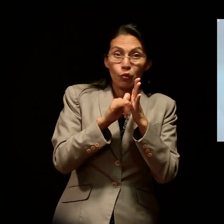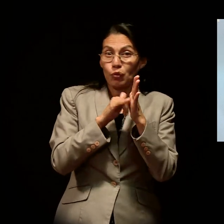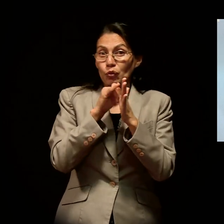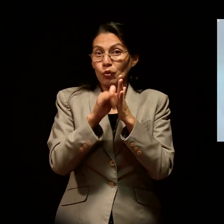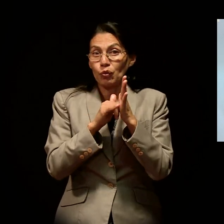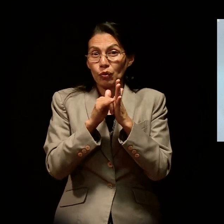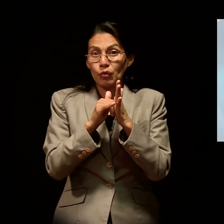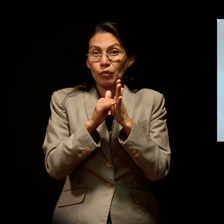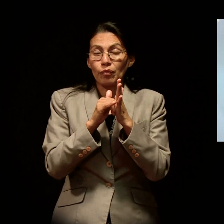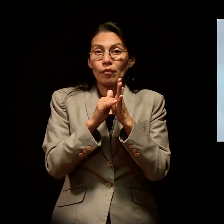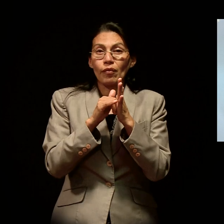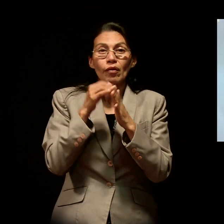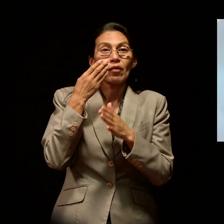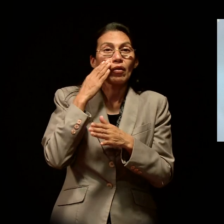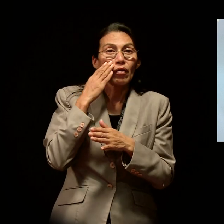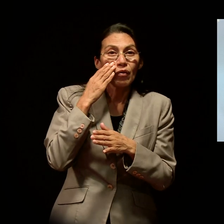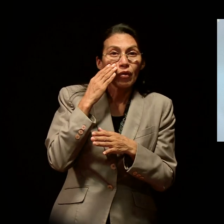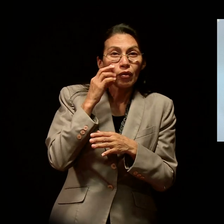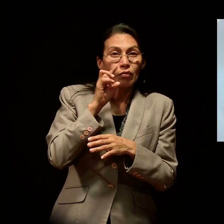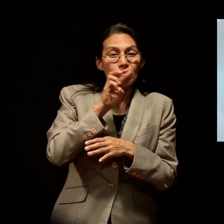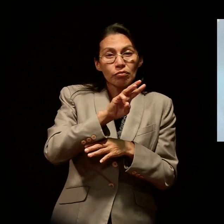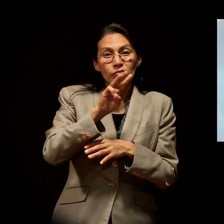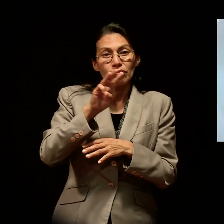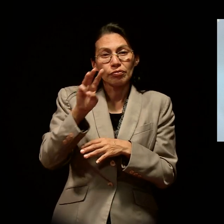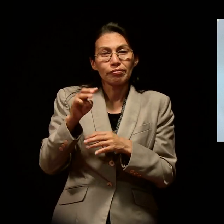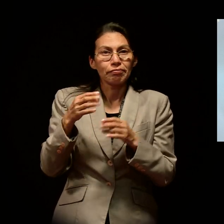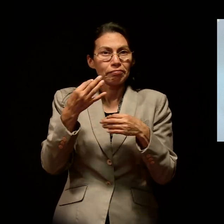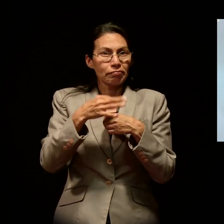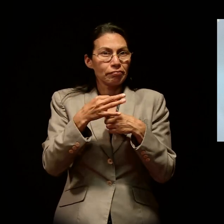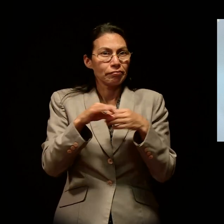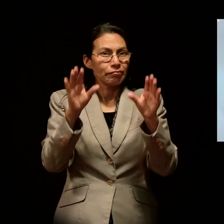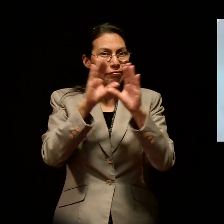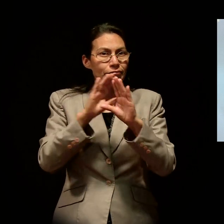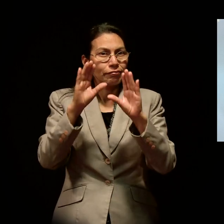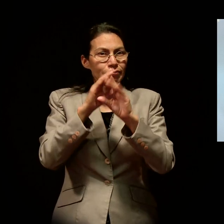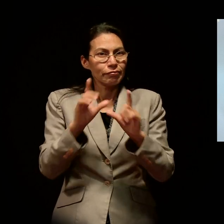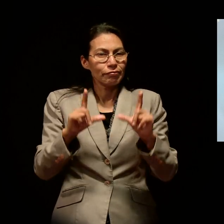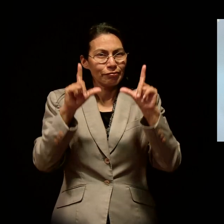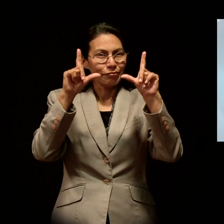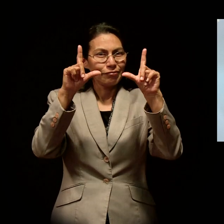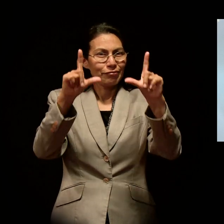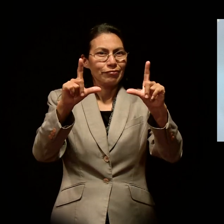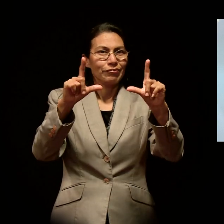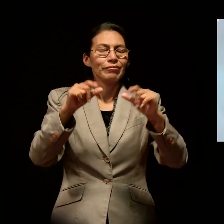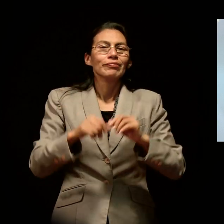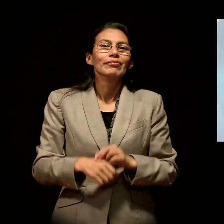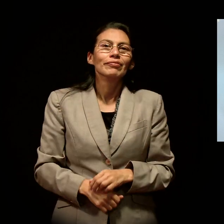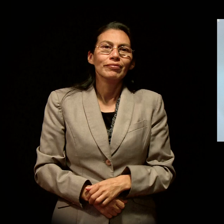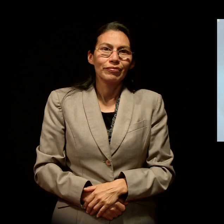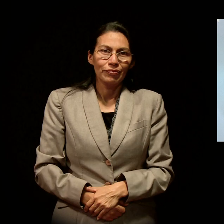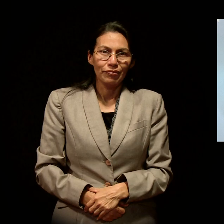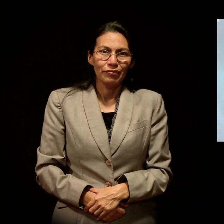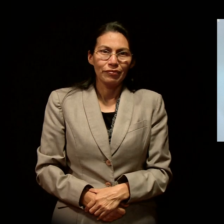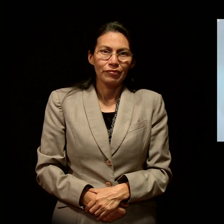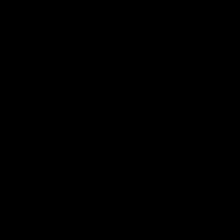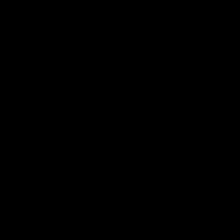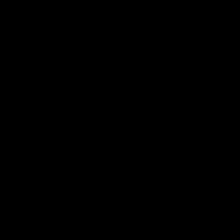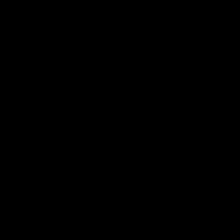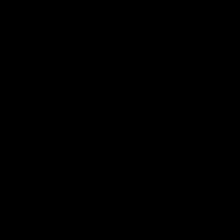mientras escuchamos una melodía que nos va a Elevar hasta el trono de la gracia de Dios escuchemos